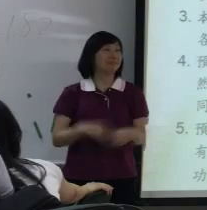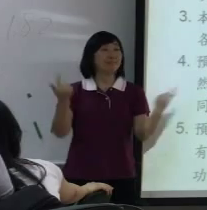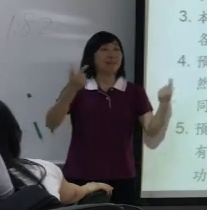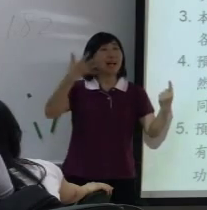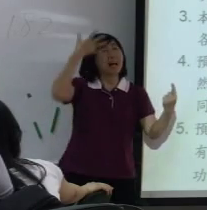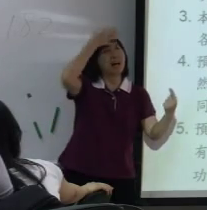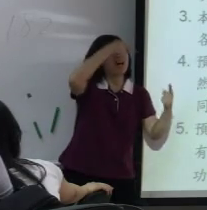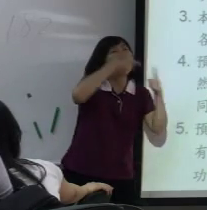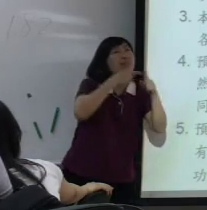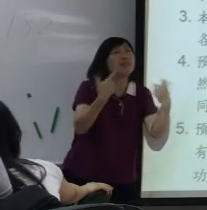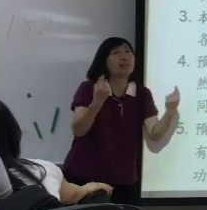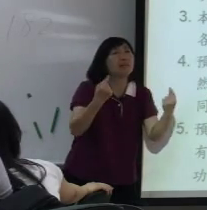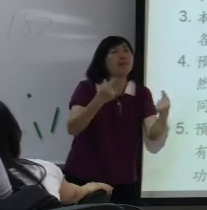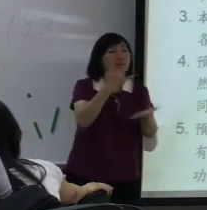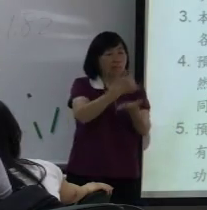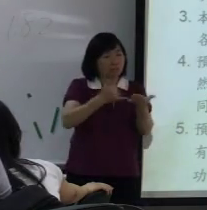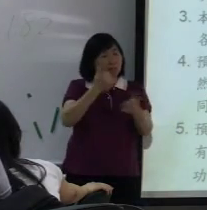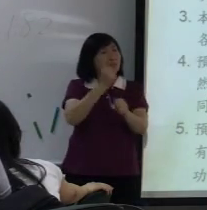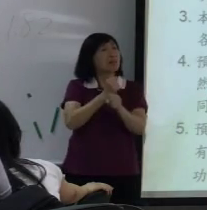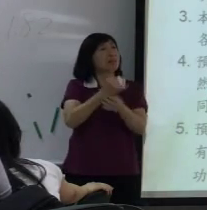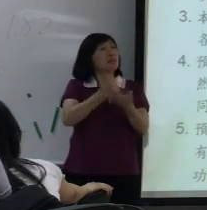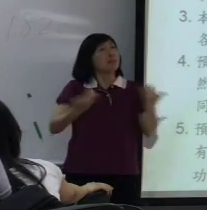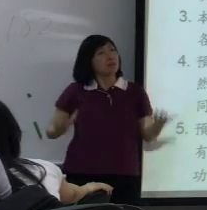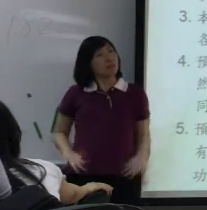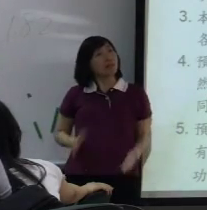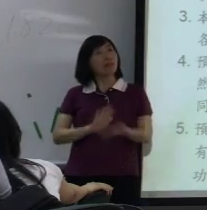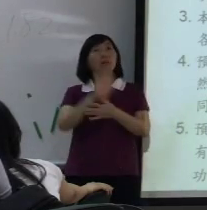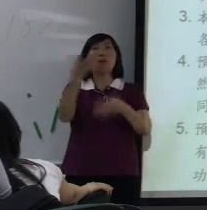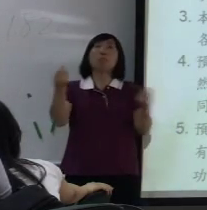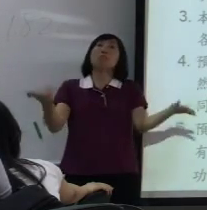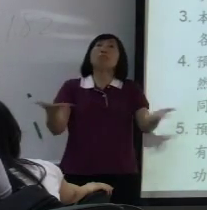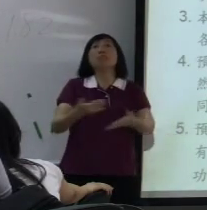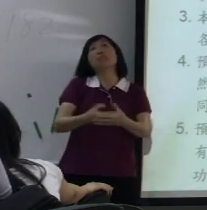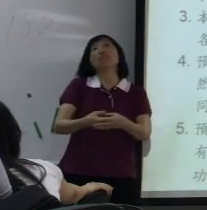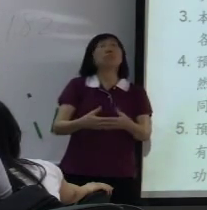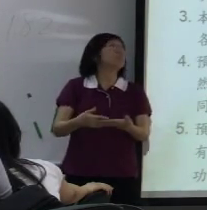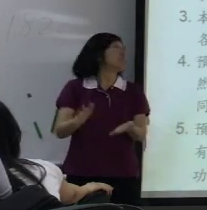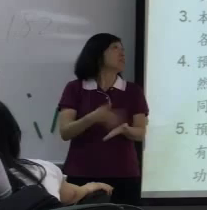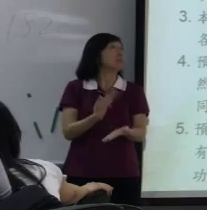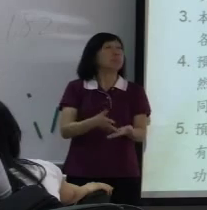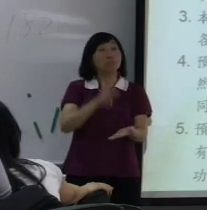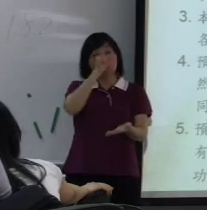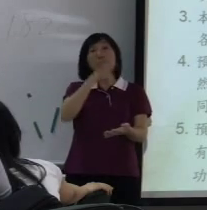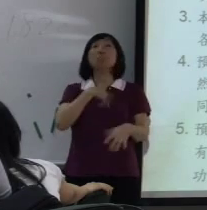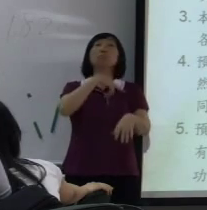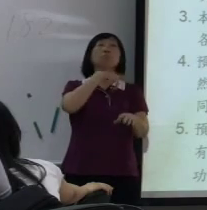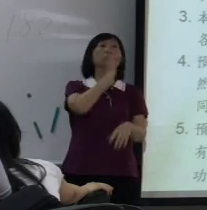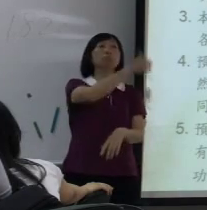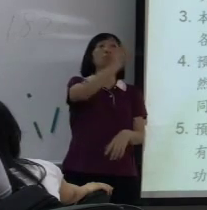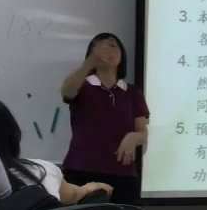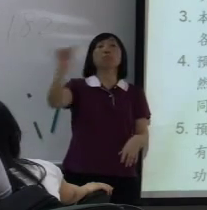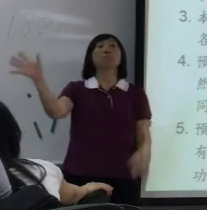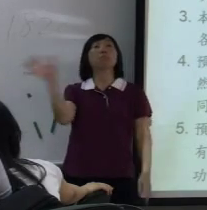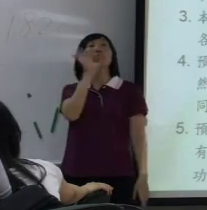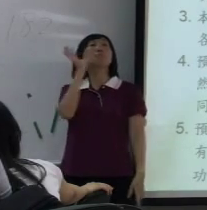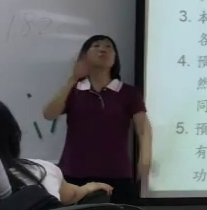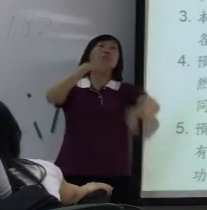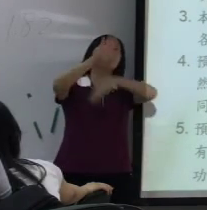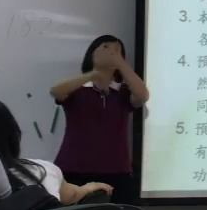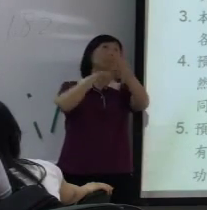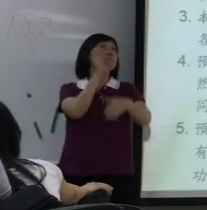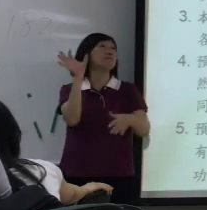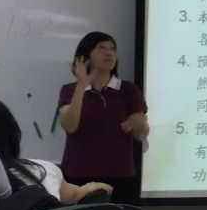老人家、退休的人没事做，哦，他也很喜欢去唱唱手语歌